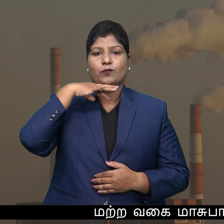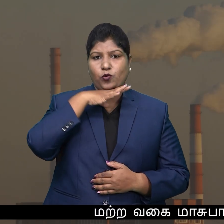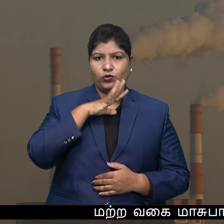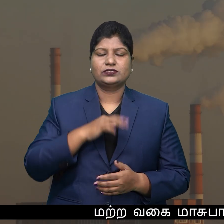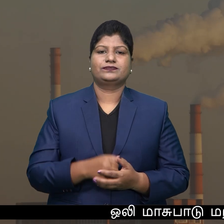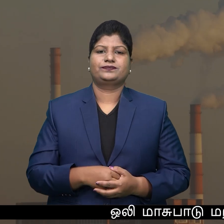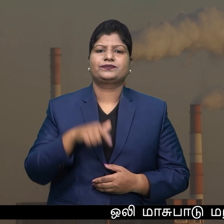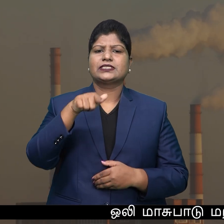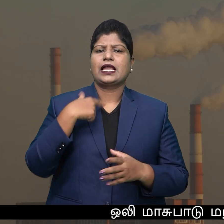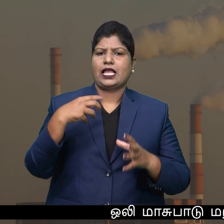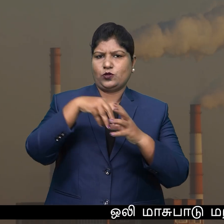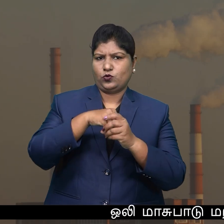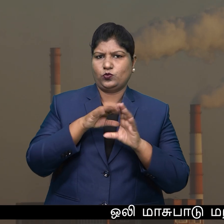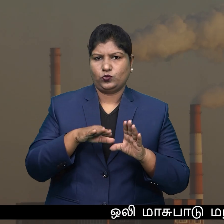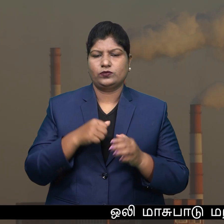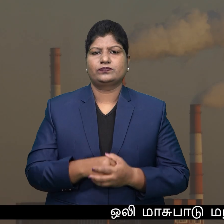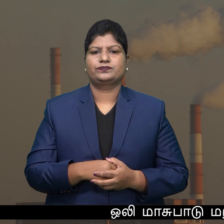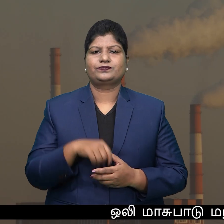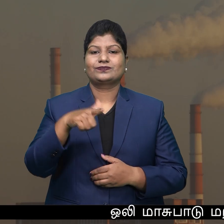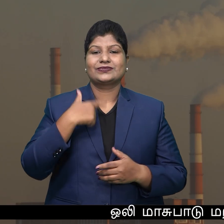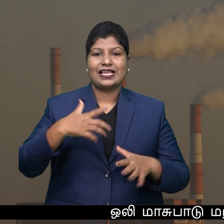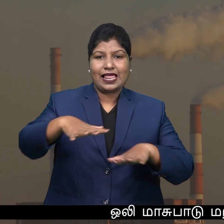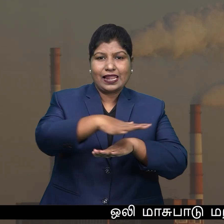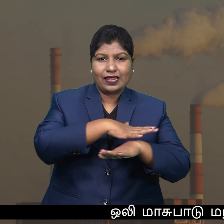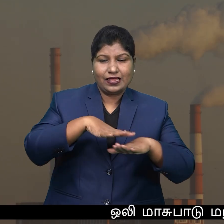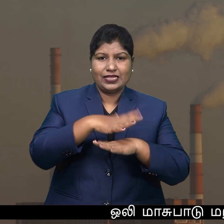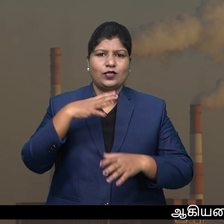மாசுபாடு, ஒலி மாசுபாடு மற்றும் கதிரியக்க